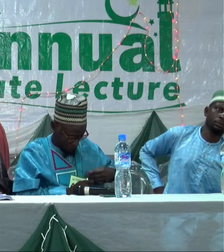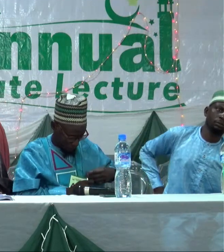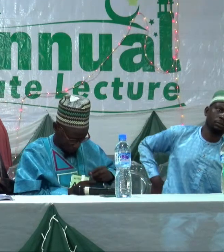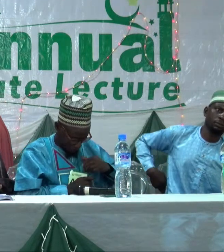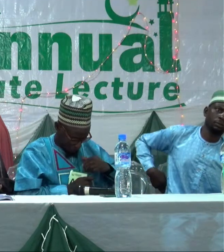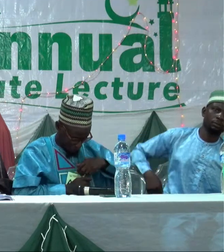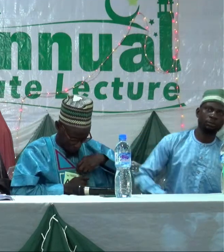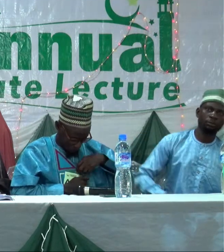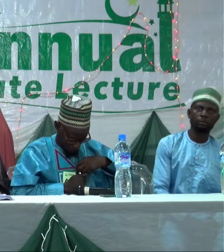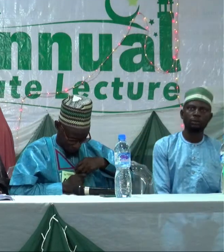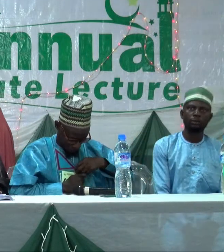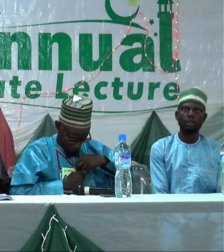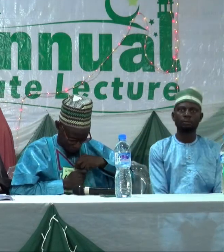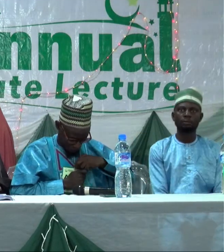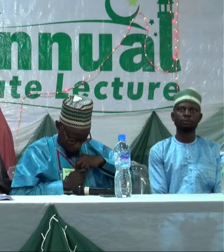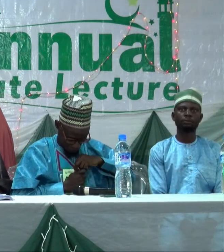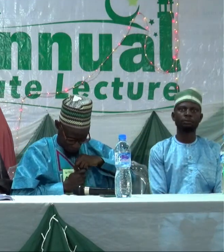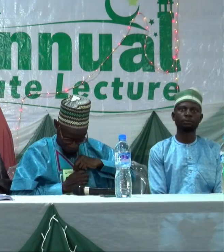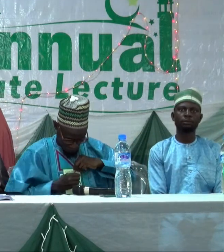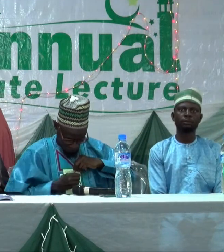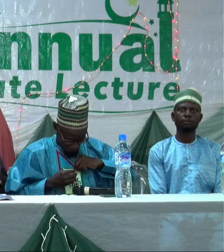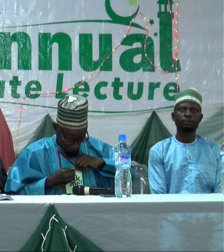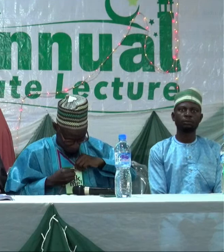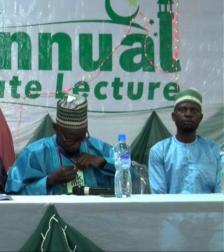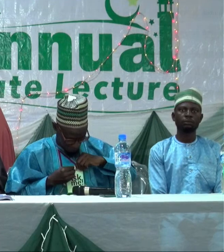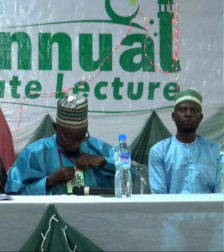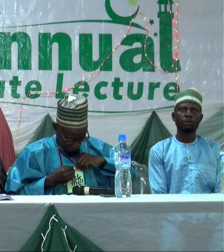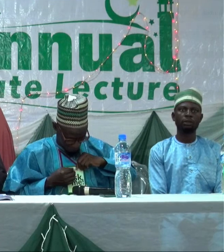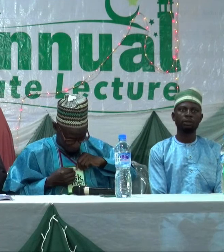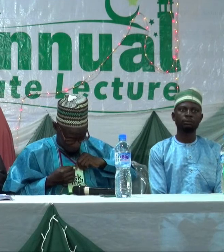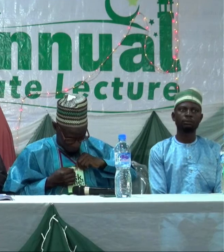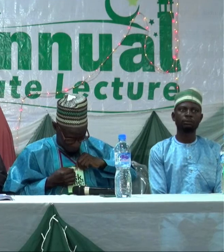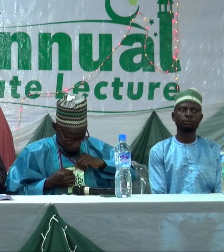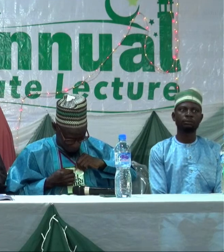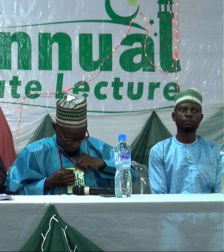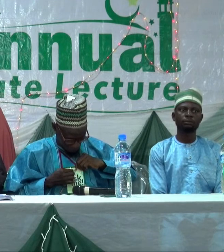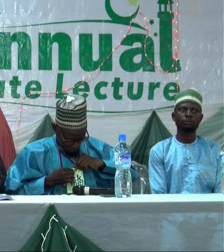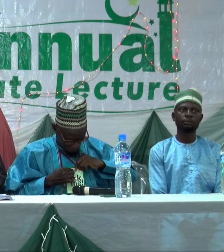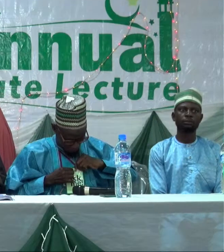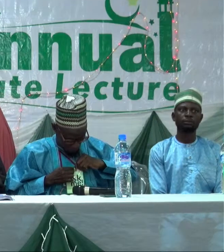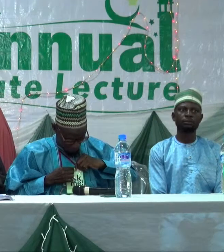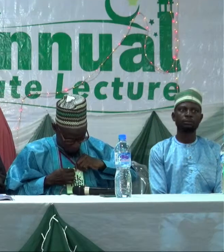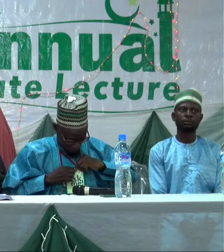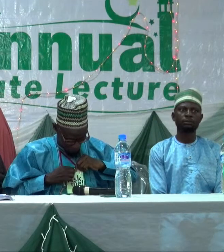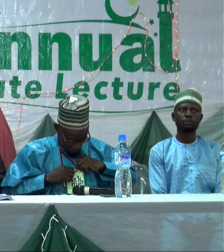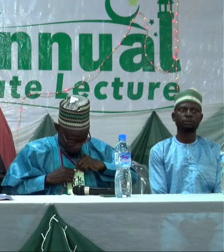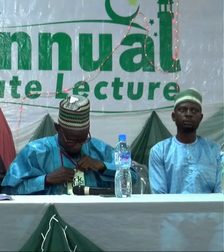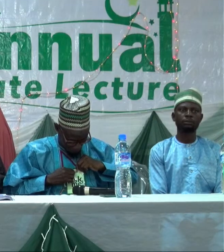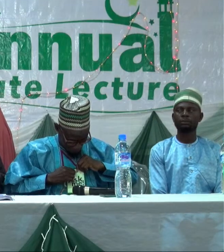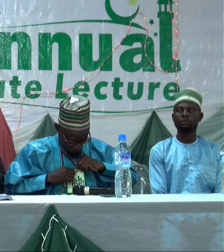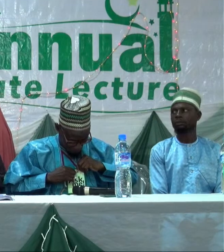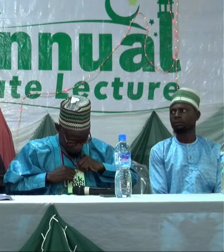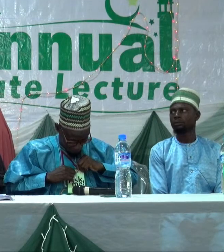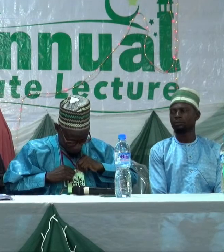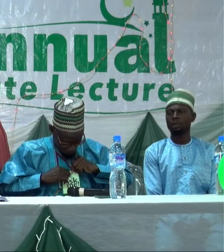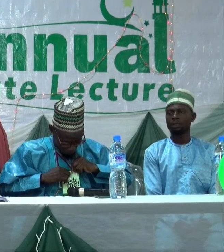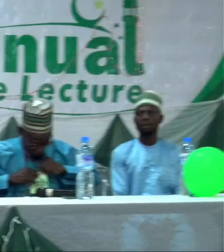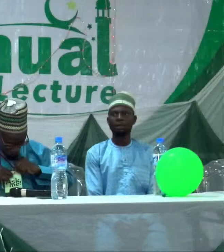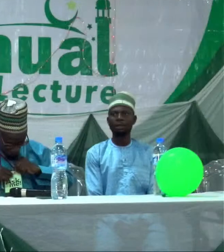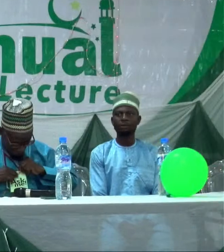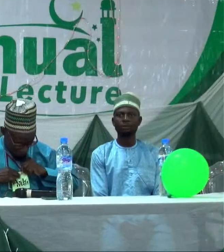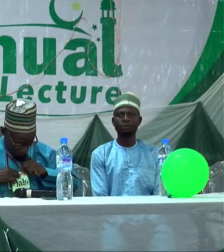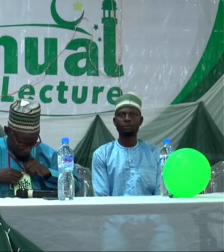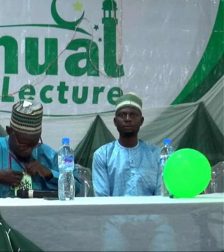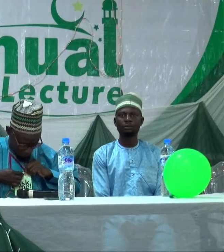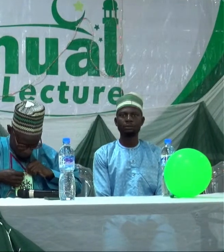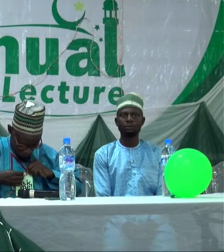wa ọlọ́run filé wa lọ́wọ́. Lórí àwọn ọmọ wa ọlọ́run filé wa lọ́wọ́. Lórí gbogbo bùkátà wa lápapọ̀ ọlọ́run wa ṣàyàn bẹ́ẹ̀ lẹ́yìn kan fẹ́ni kankan wa.